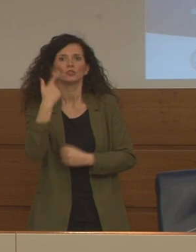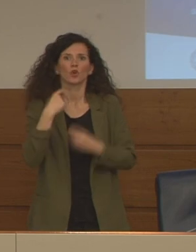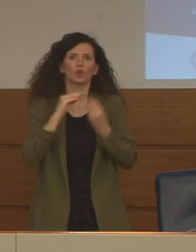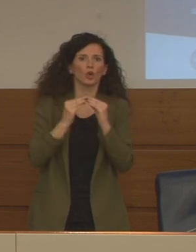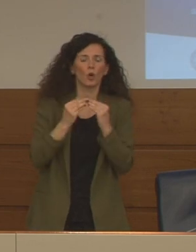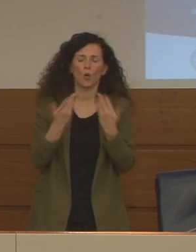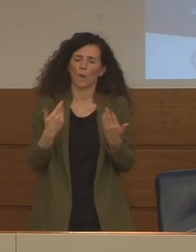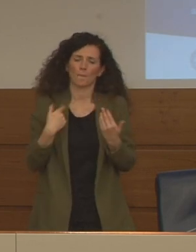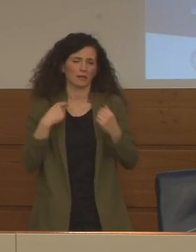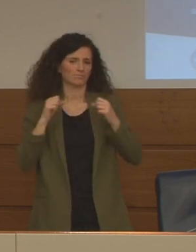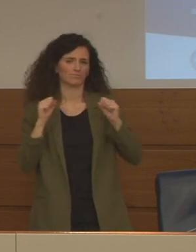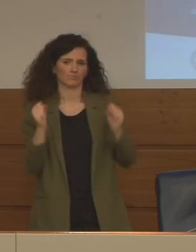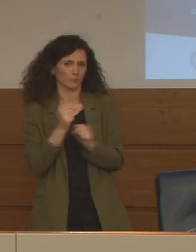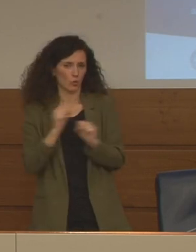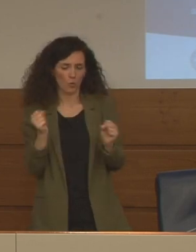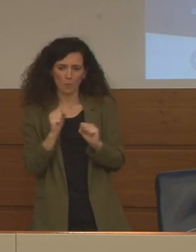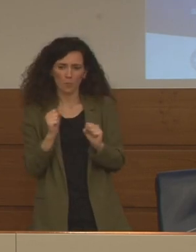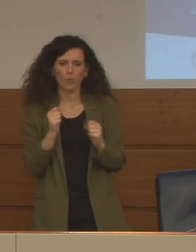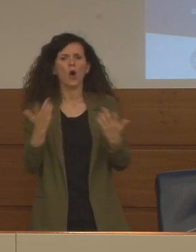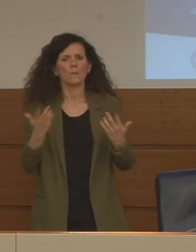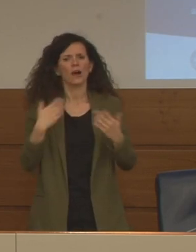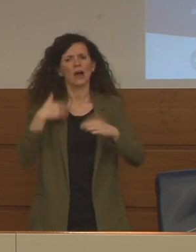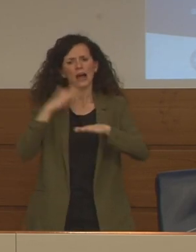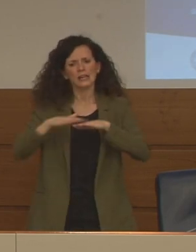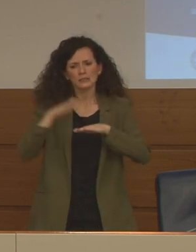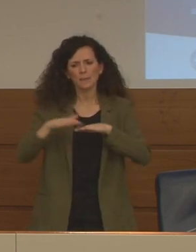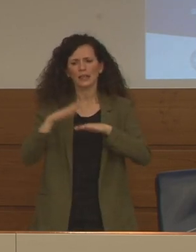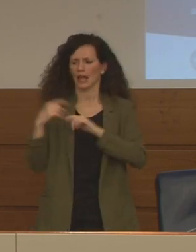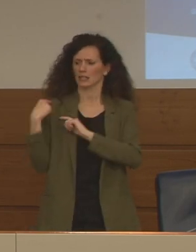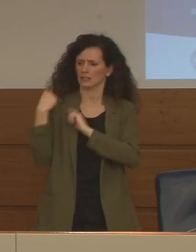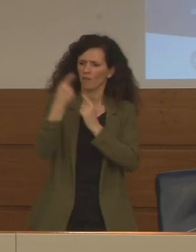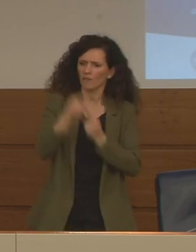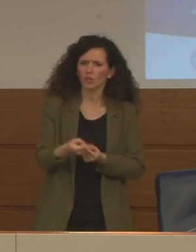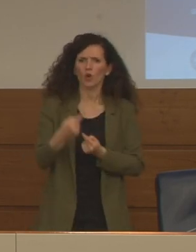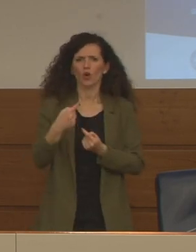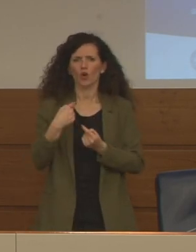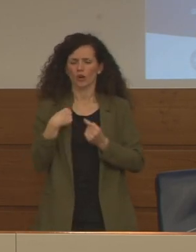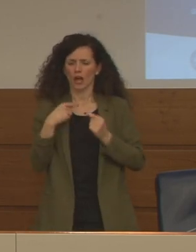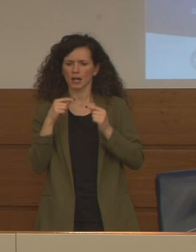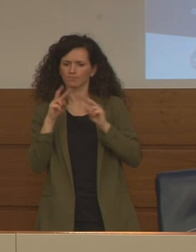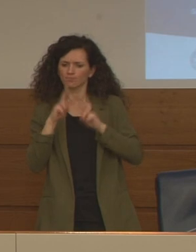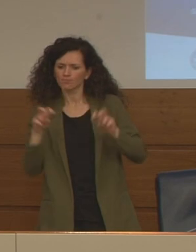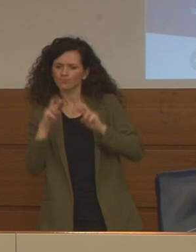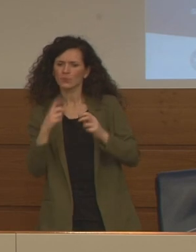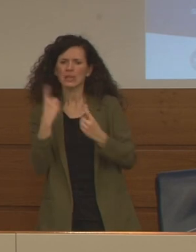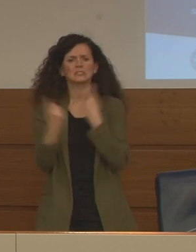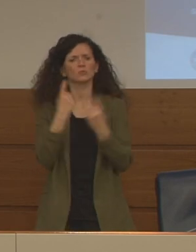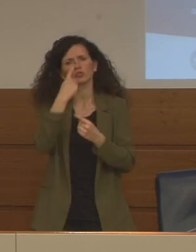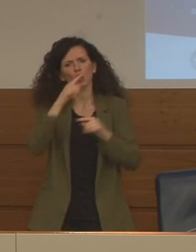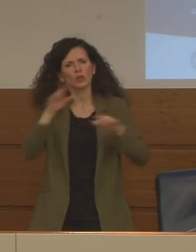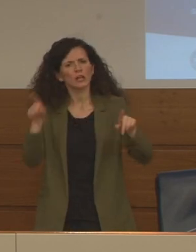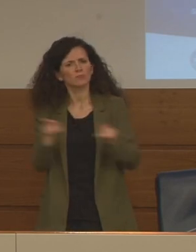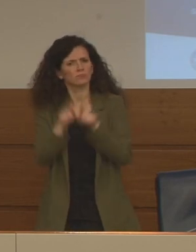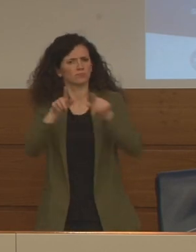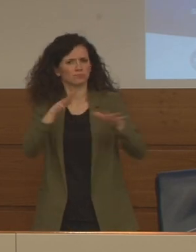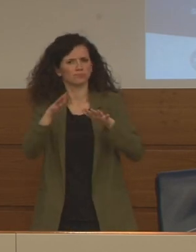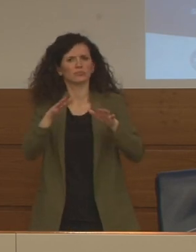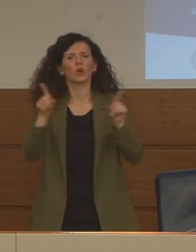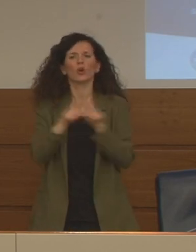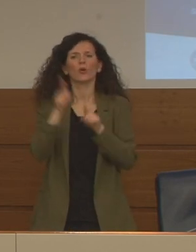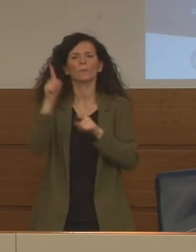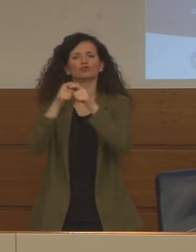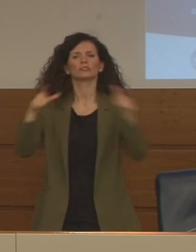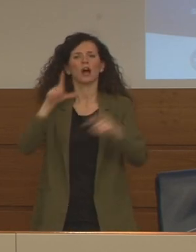sulla base delle esperienze che sono state fatte in contesti simili e parla della zona del lodigiano